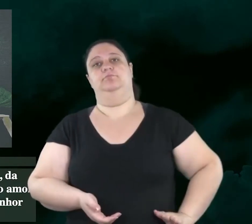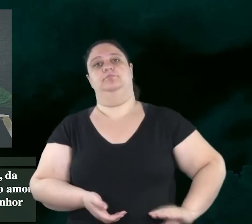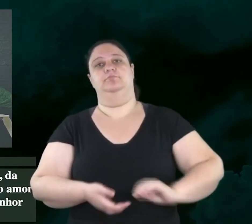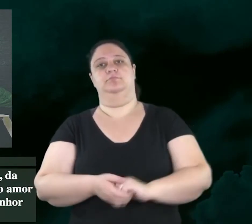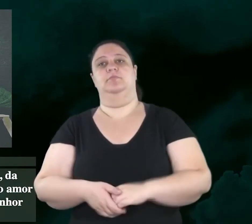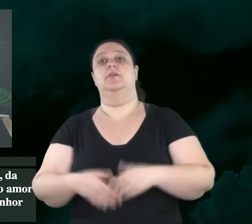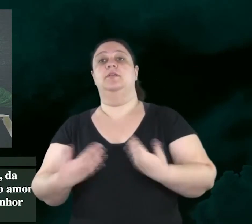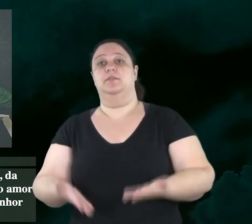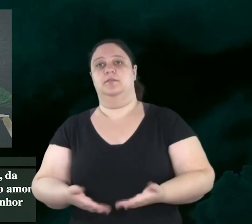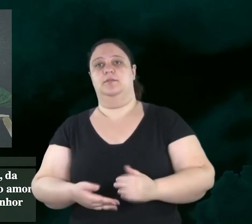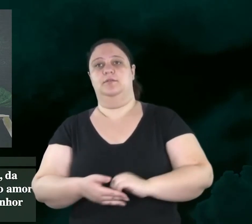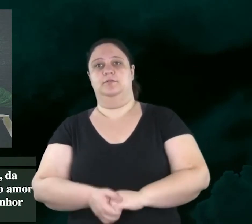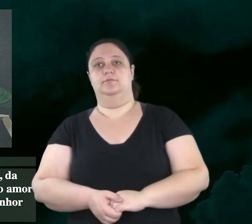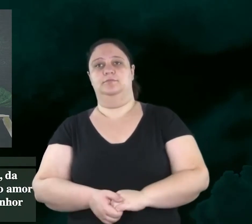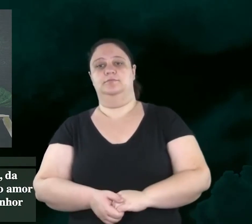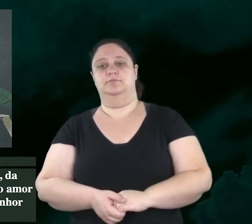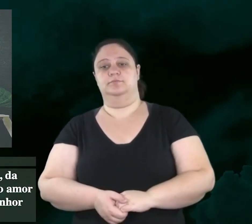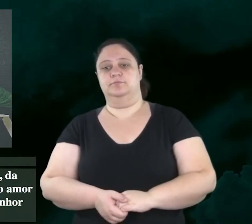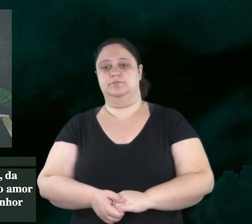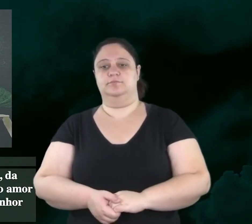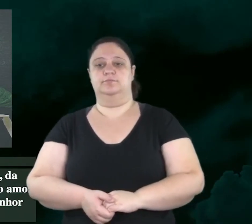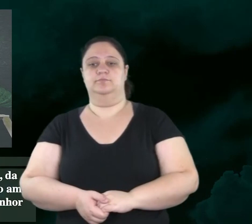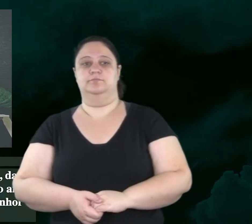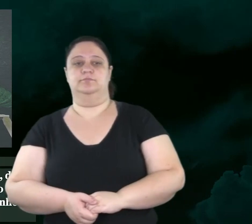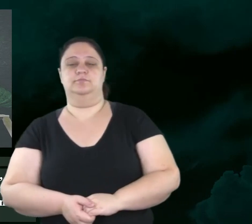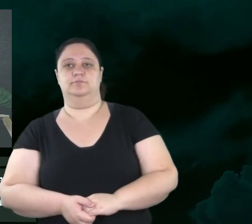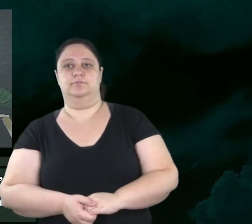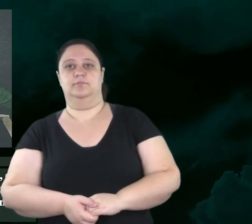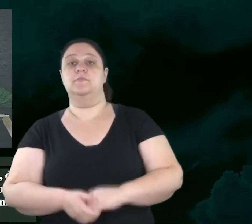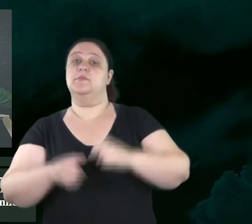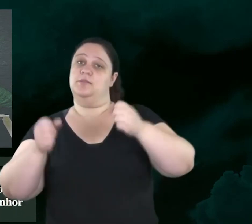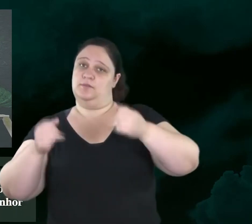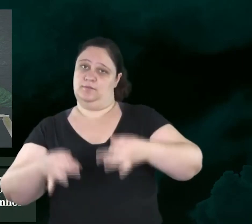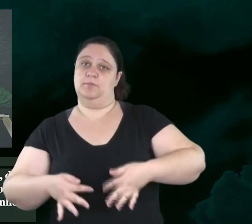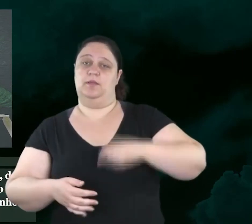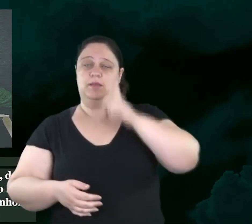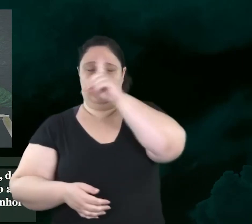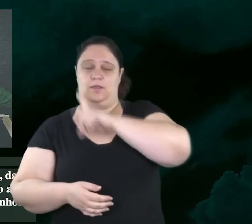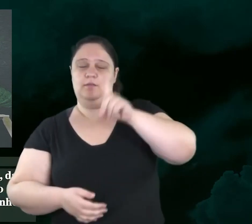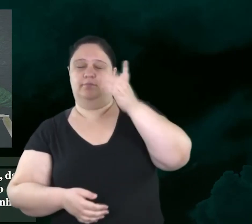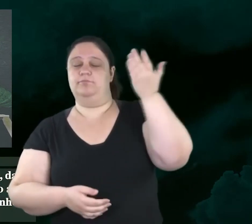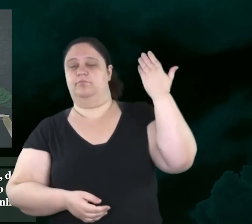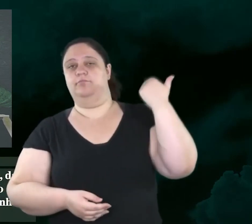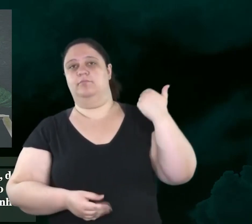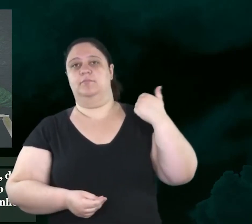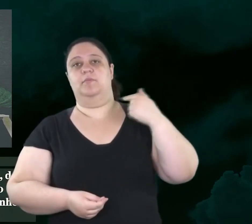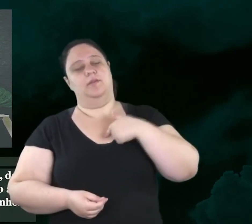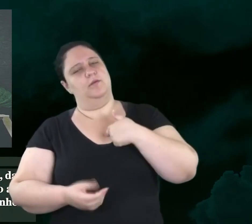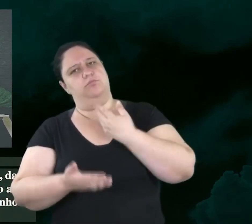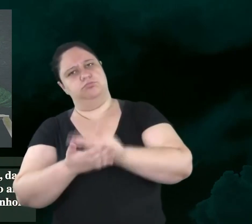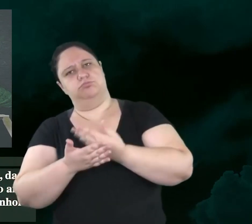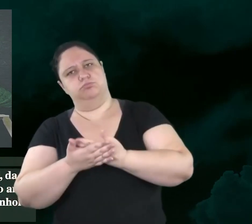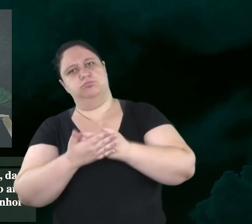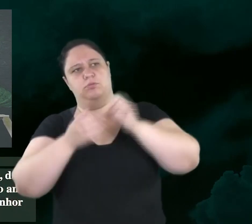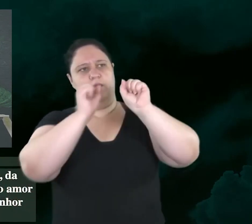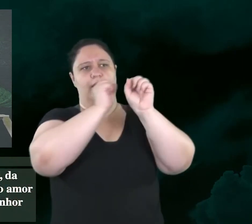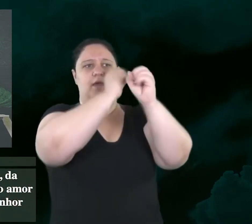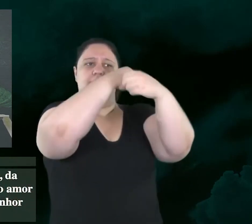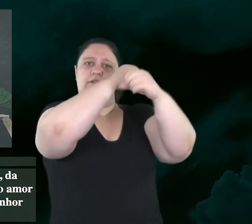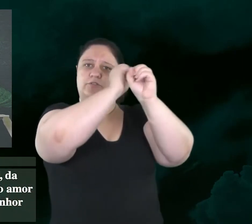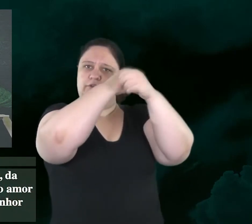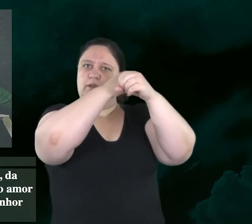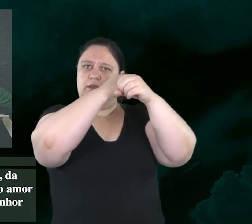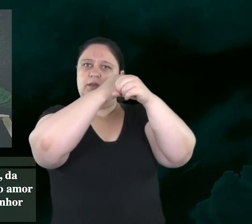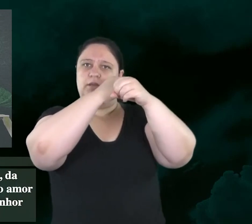como eu disse para os irmãos no último domingo, que eu estudei engenharia civil e